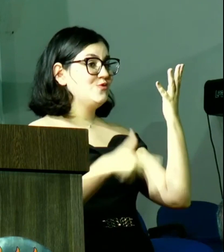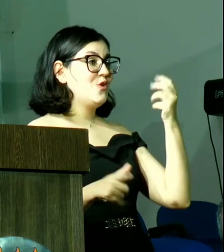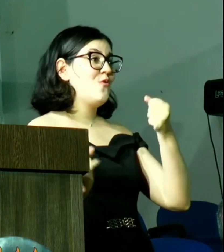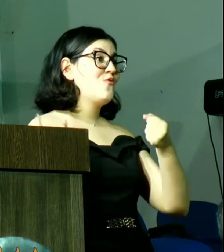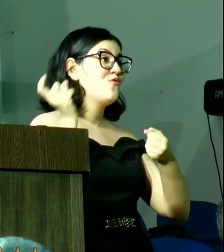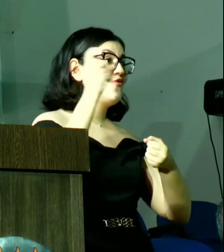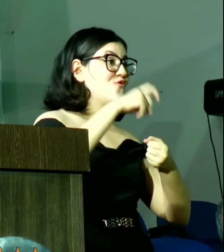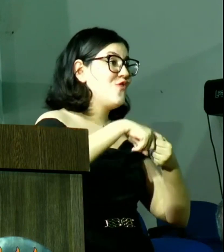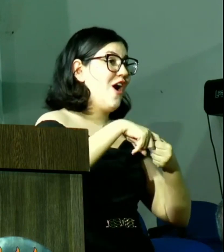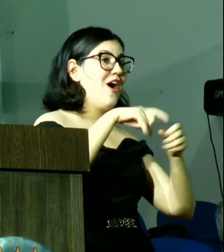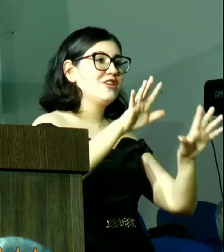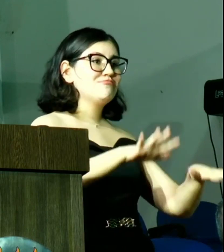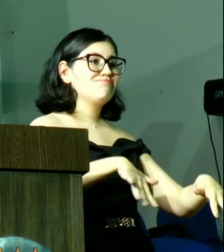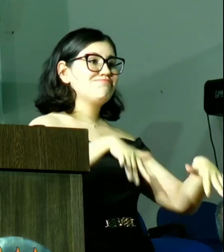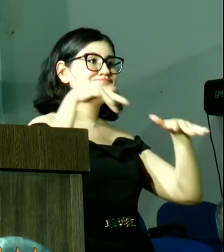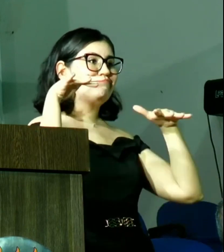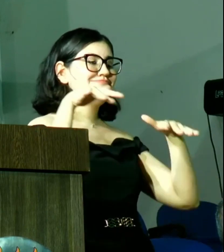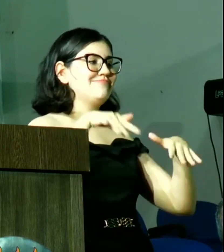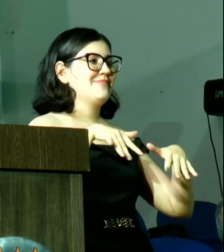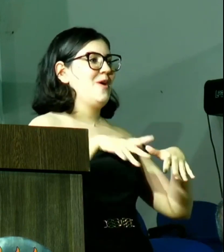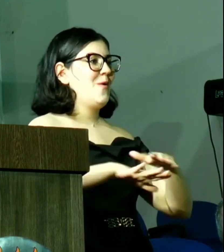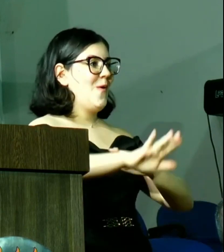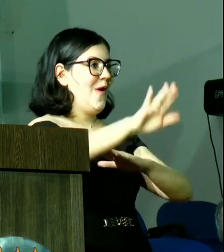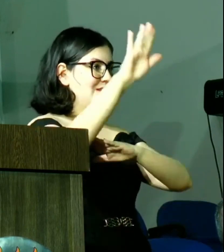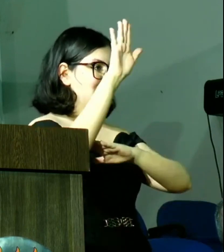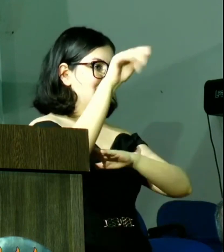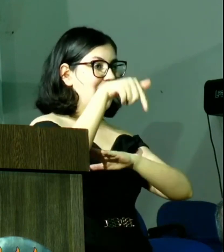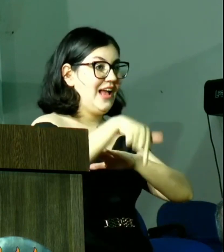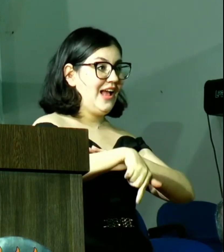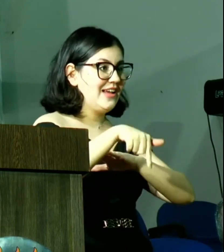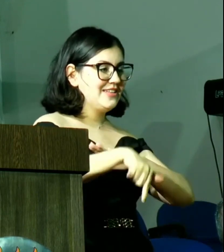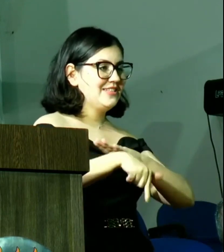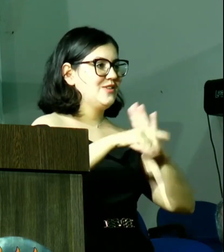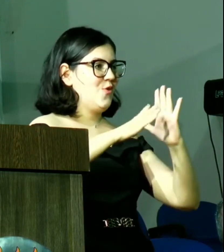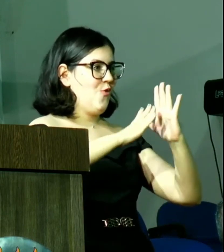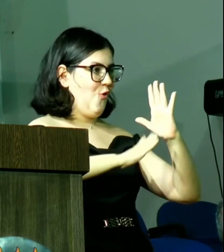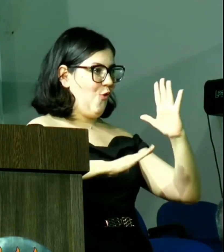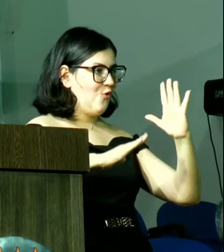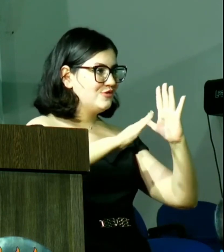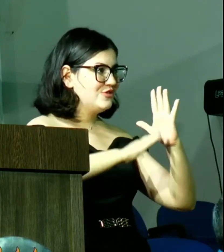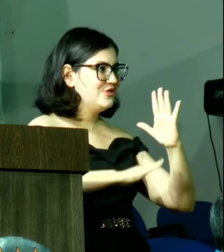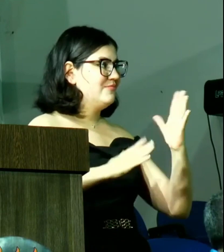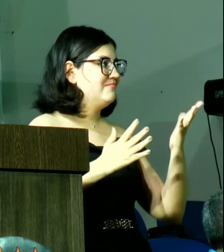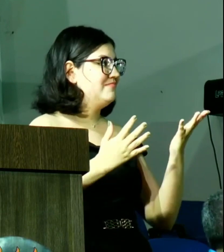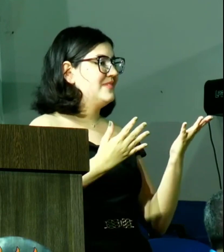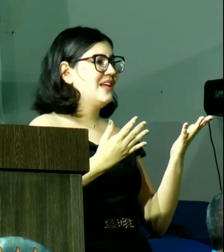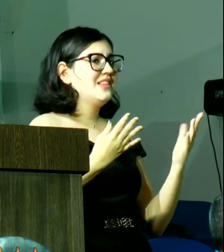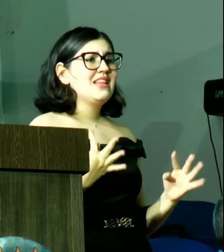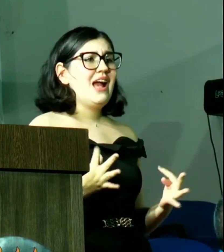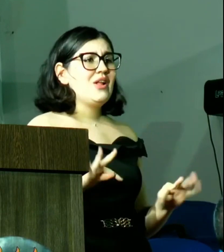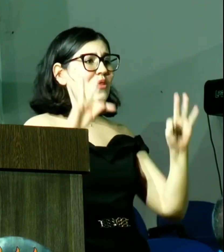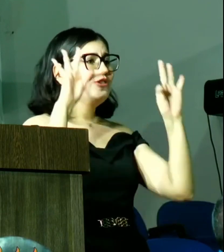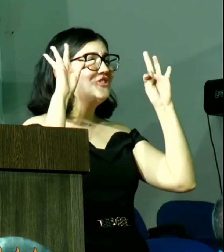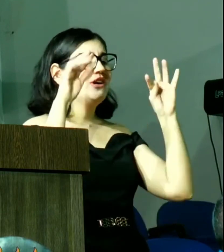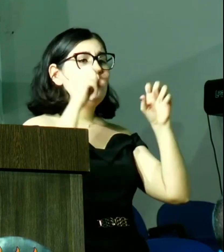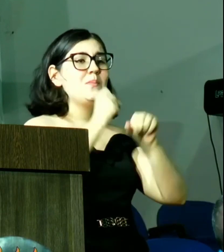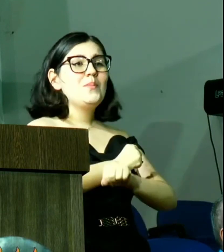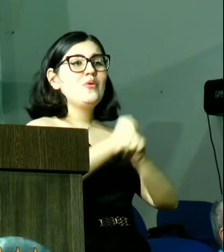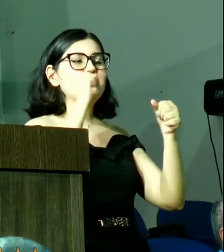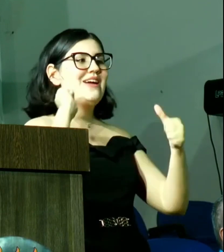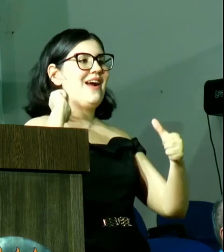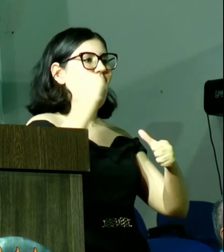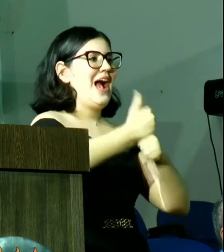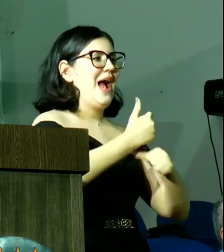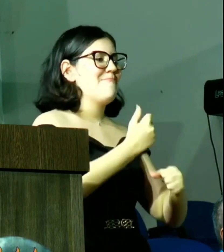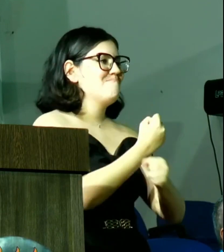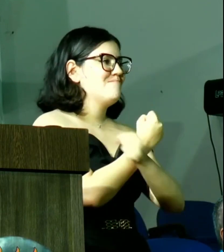grau na concha acústica. Não há tecnologia que substitua o abraço, o olhar